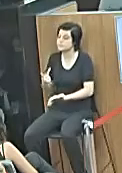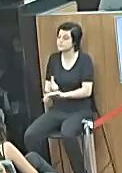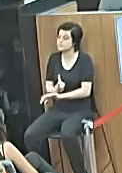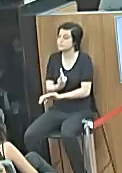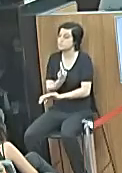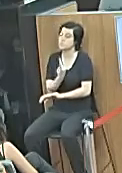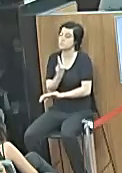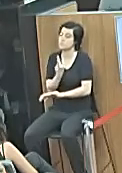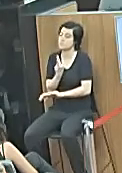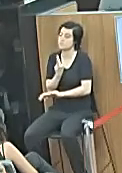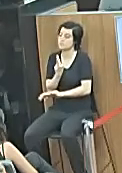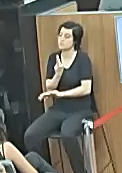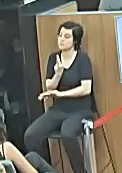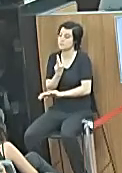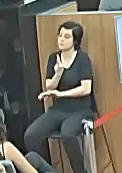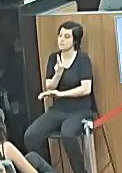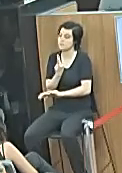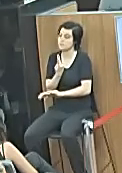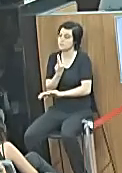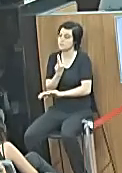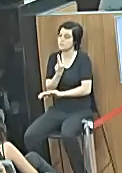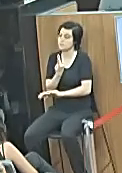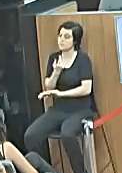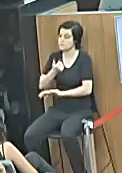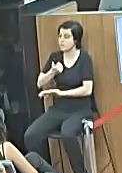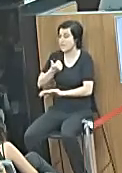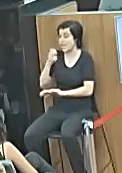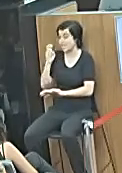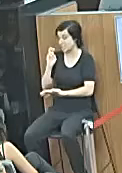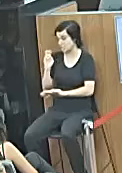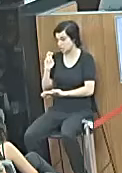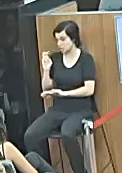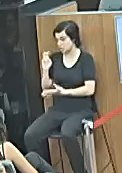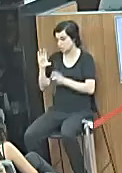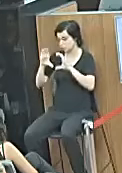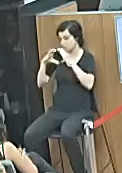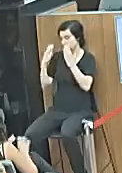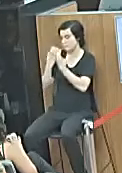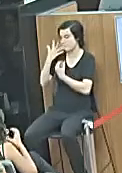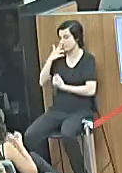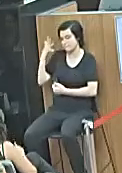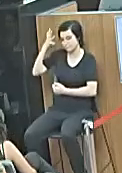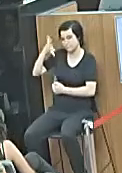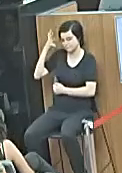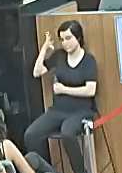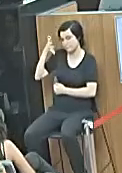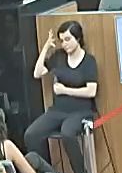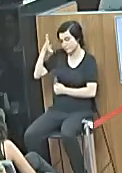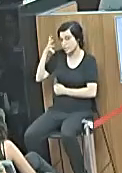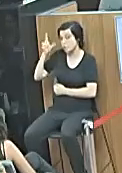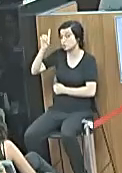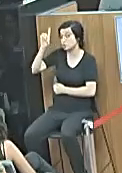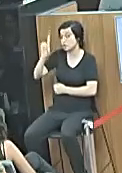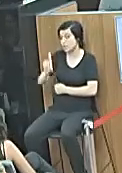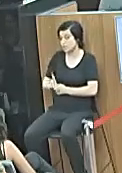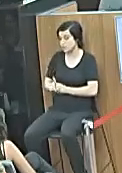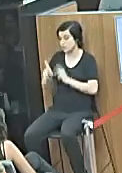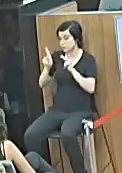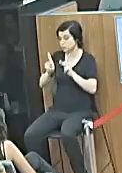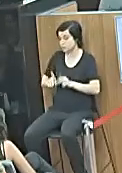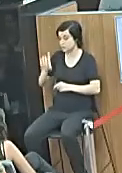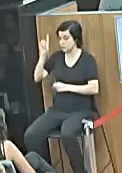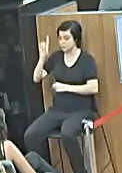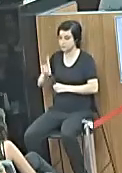a 5ª conferência estadual dos direitos da pessoa com deficiência no ano de